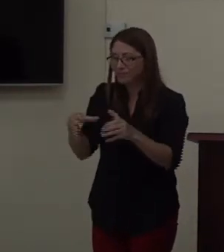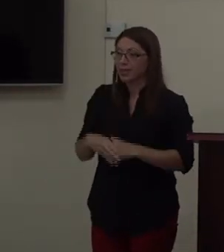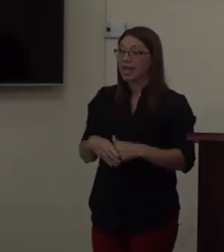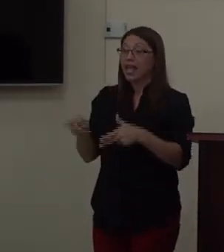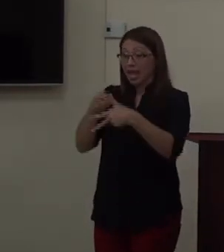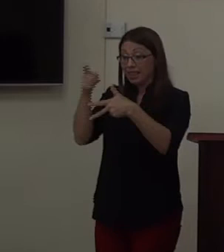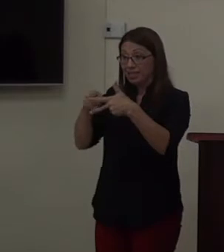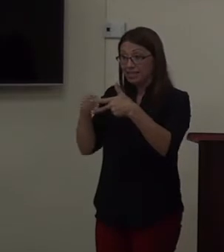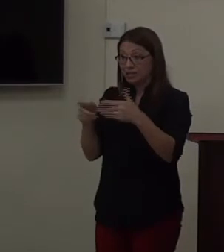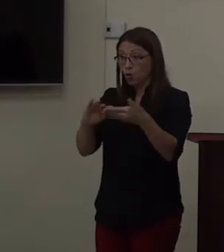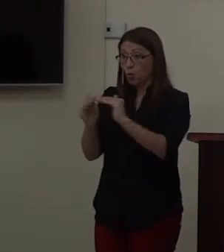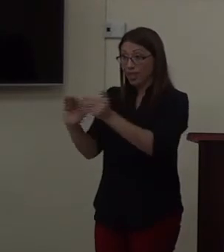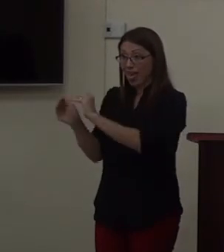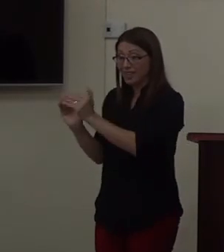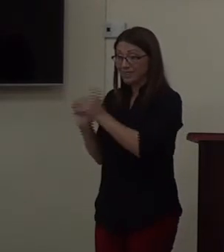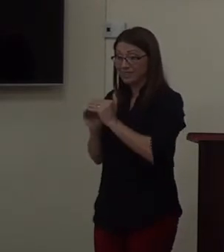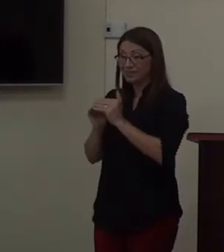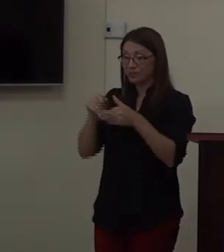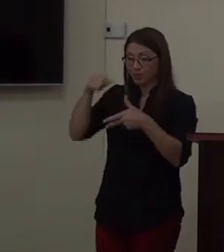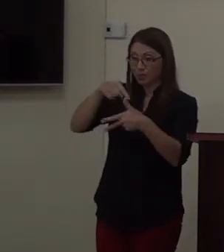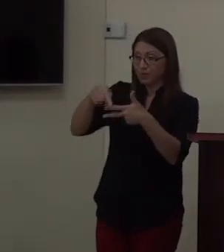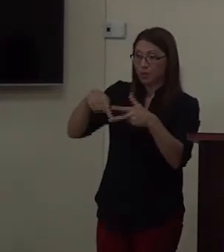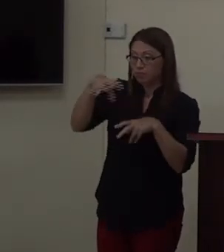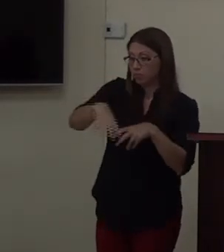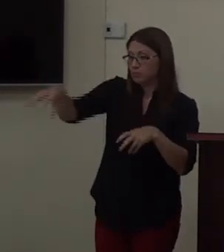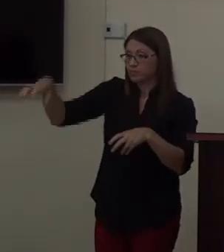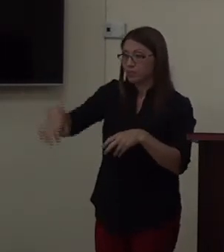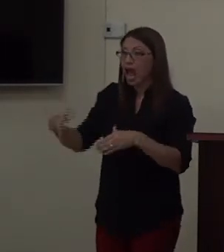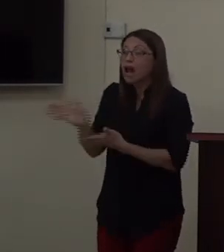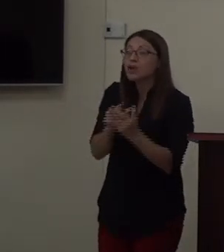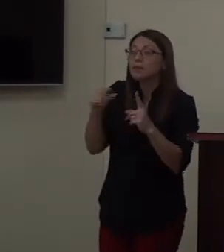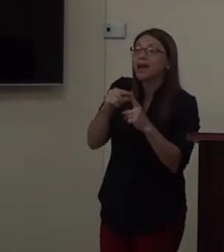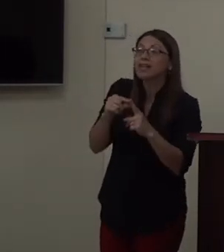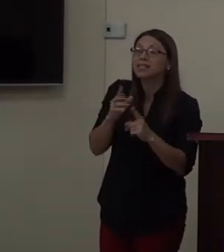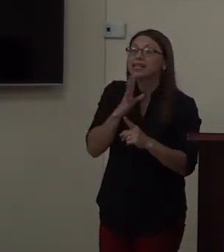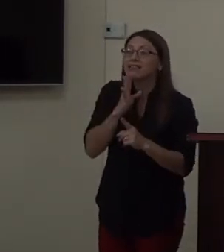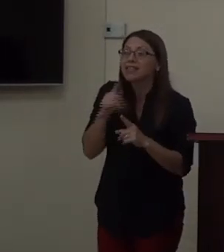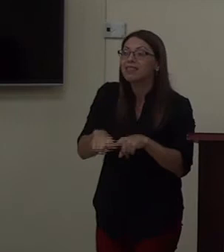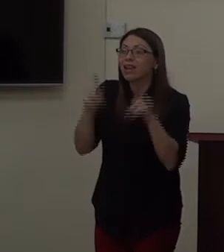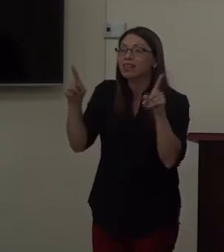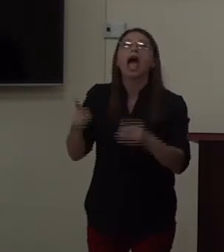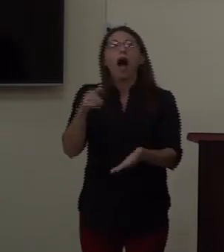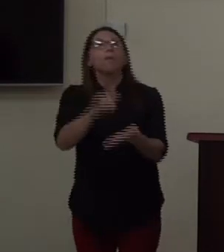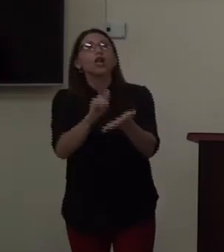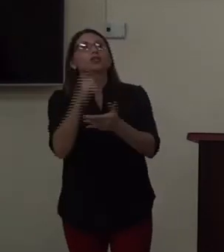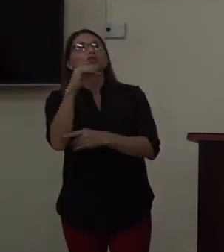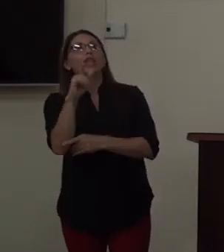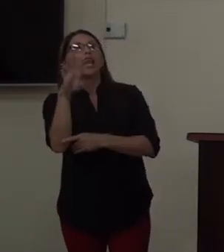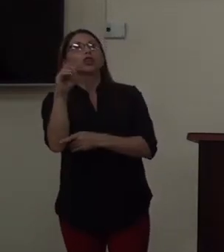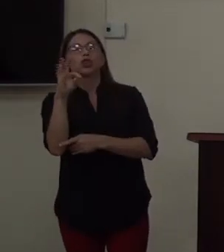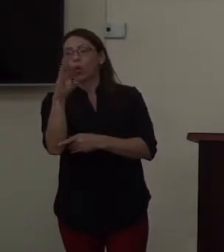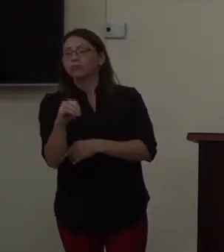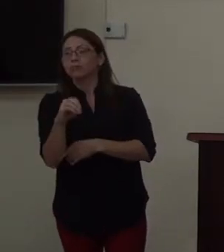tres comunidades, las que se dividen en poblados, hay palabras que se dicen diferentes, por eso es un dialecto, cambian las palabras de la